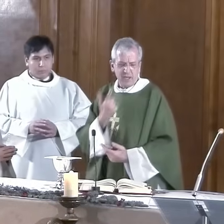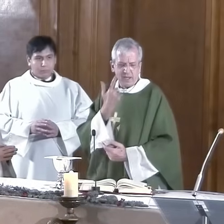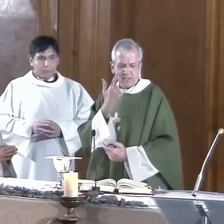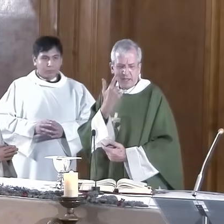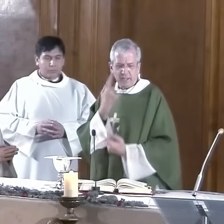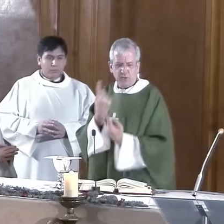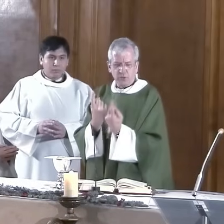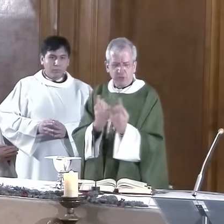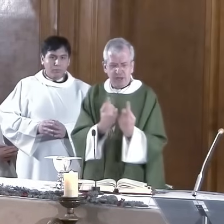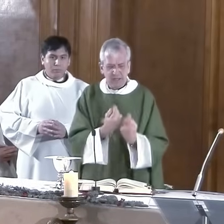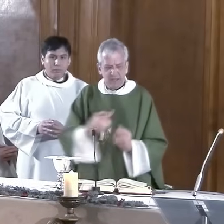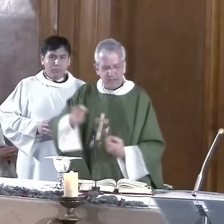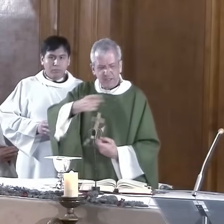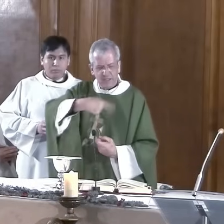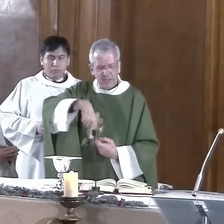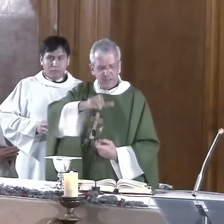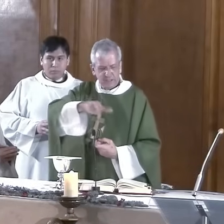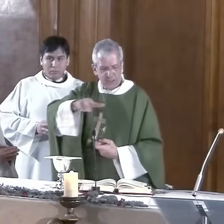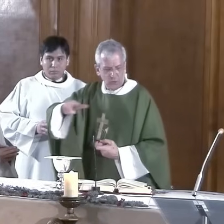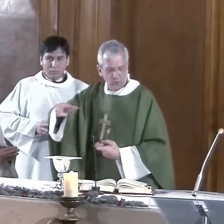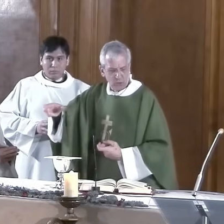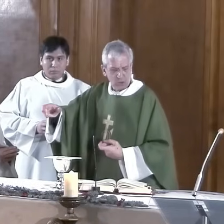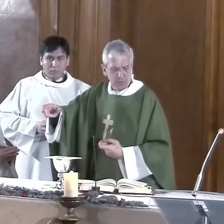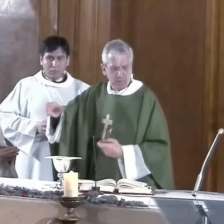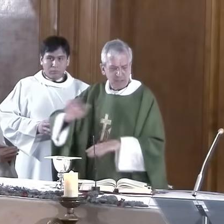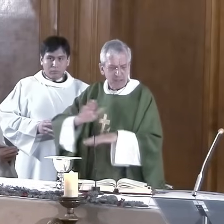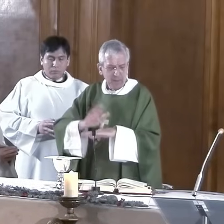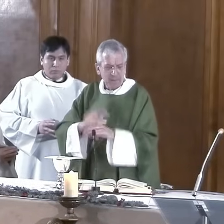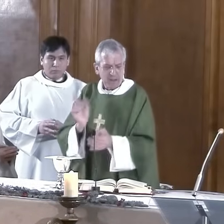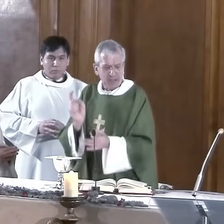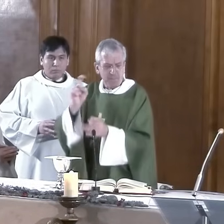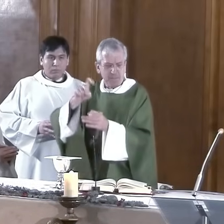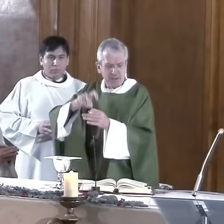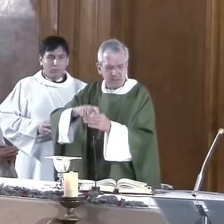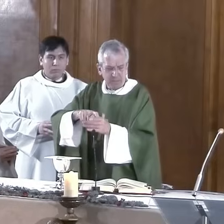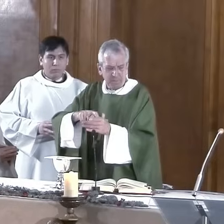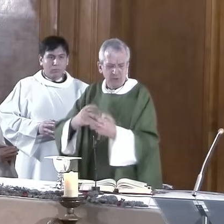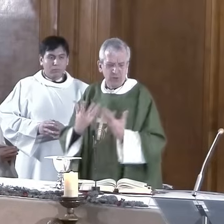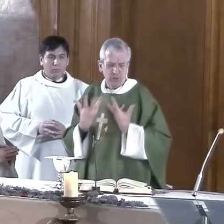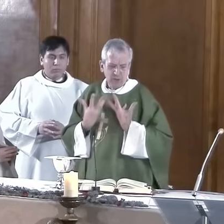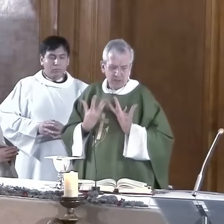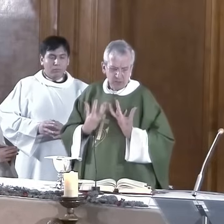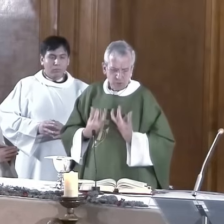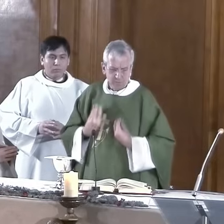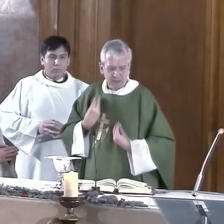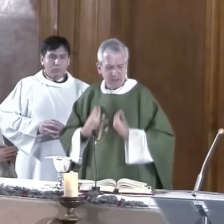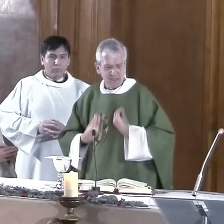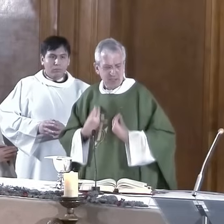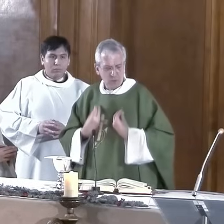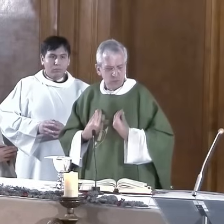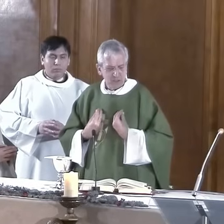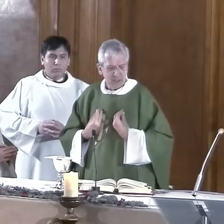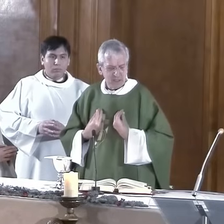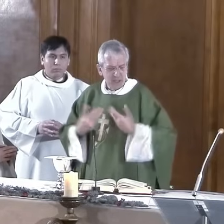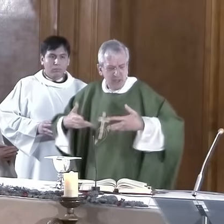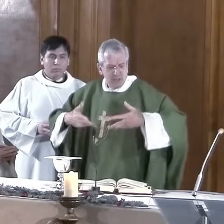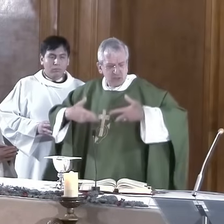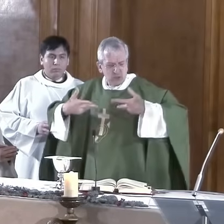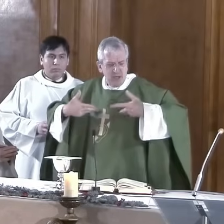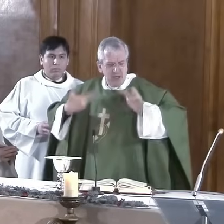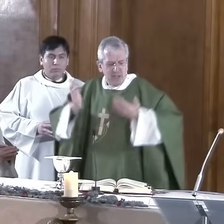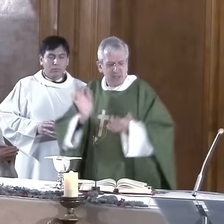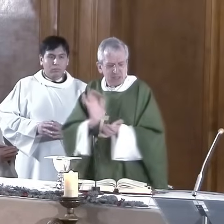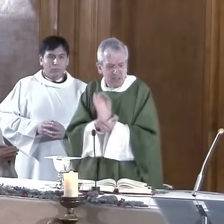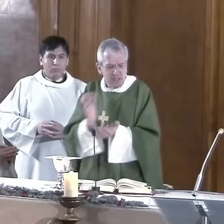Concédenos estar atentos a las necesidades de todos los hombres, para que, participando de sus penas y angustias, de